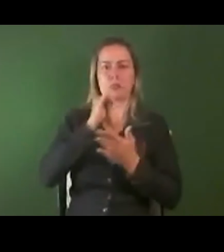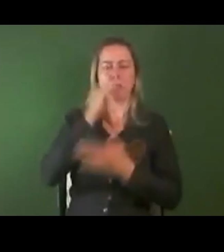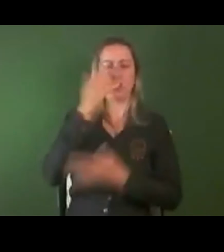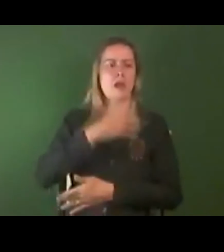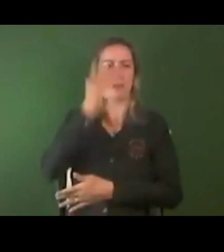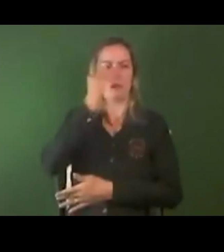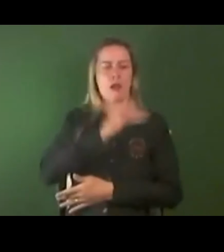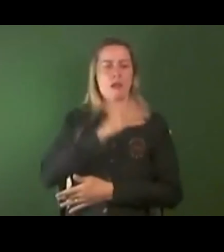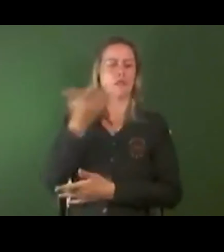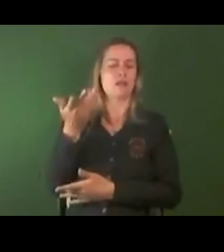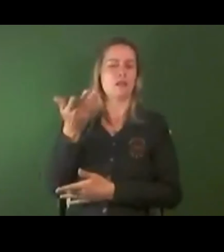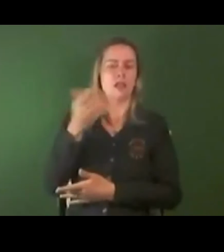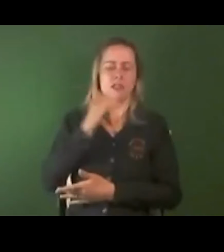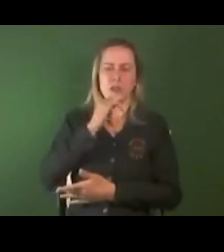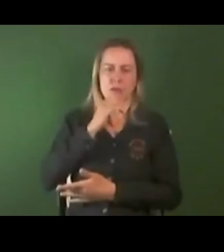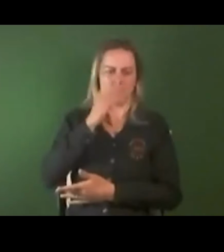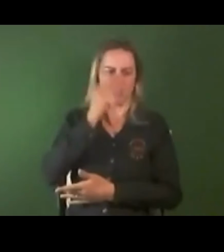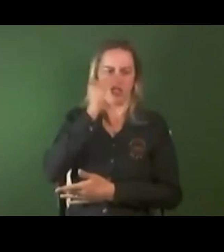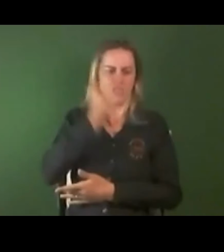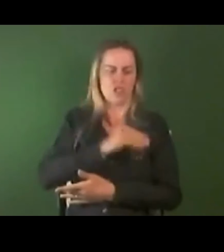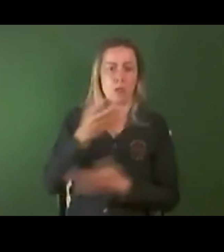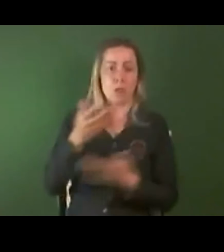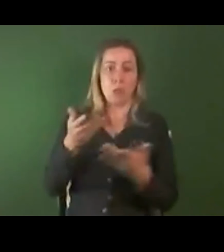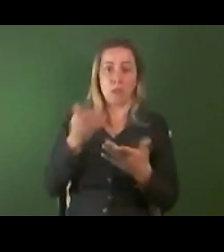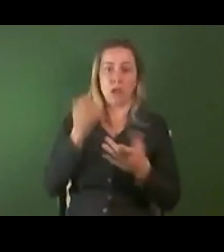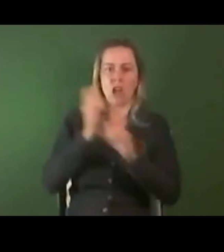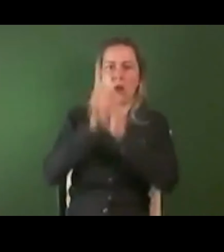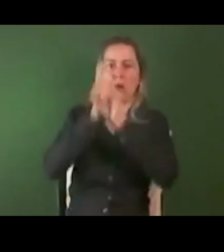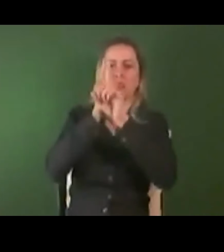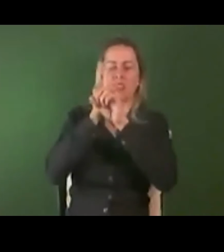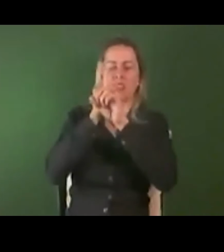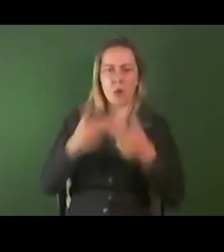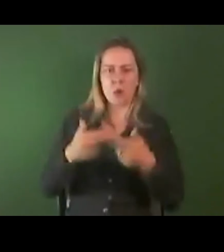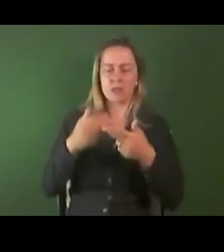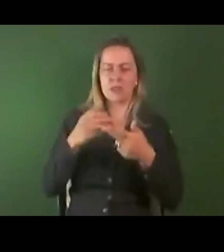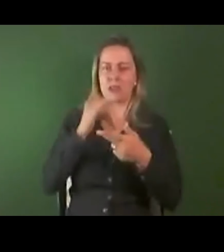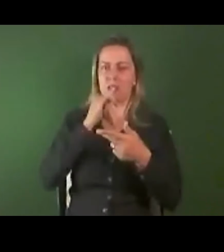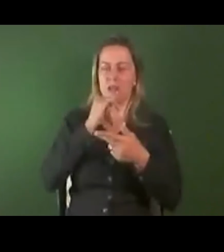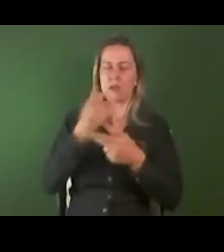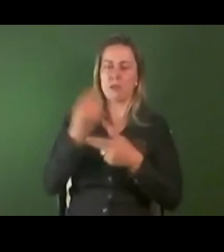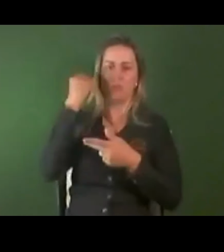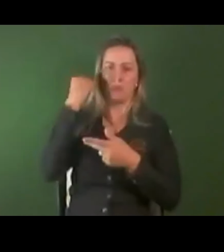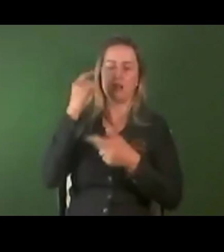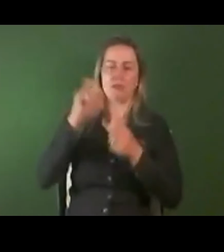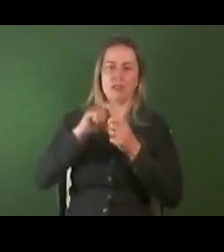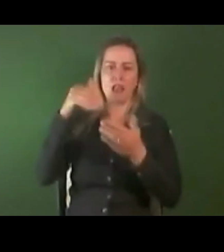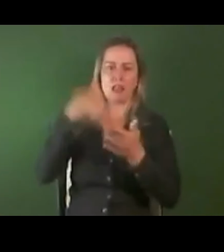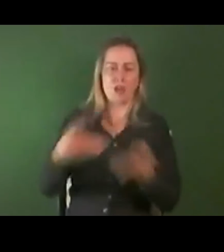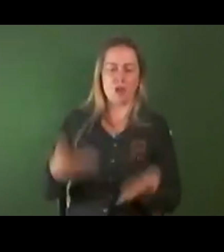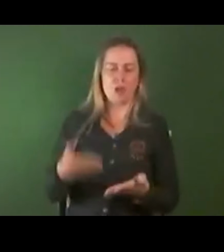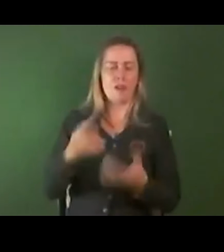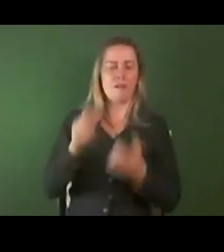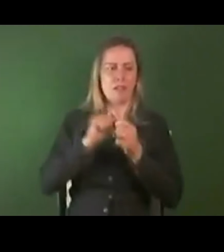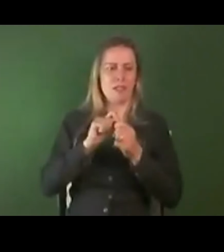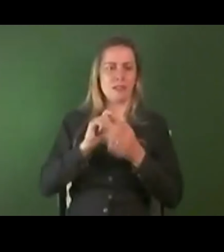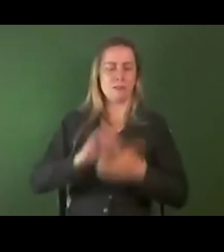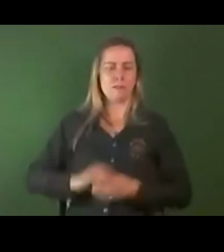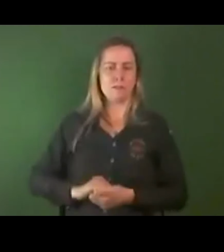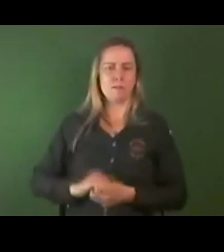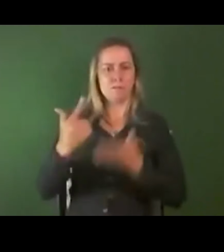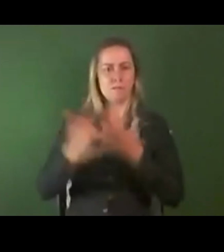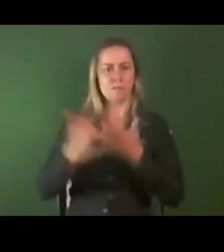E nessa rejeição ele vai tentar encontrar algum sentido para aquilo que ele tinha feito até agora. E aí ele vai fazer o livro